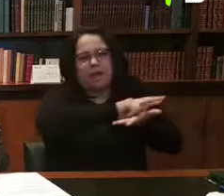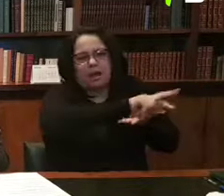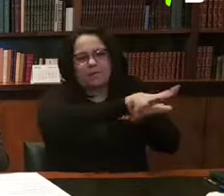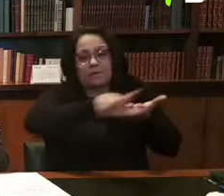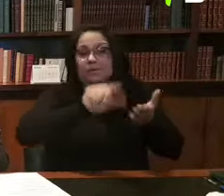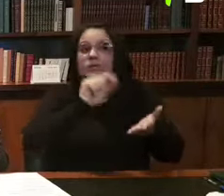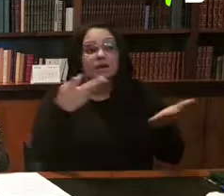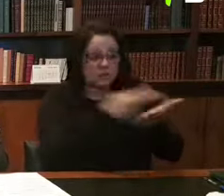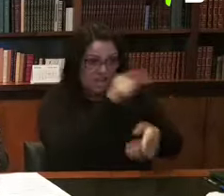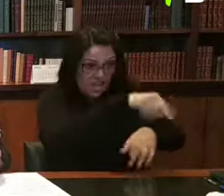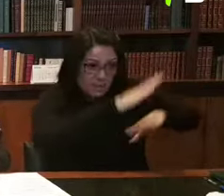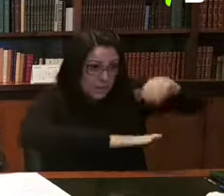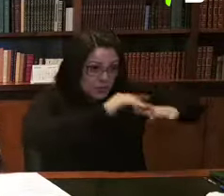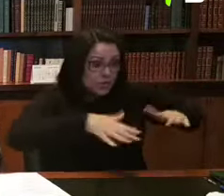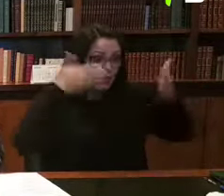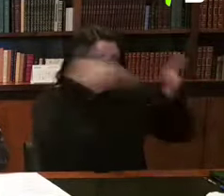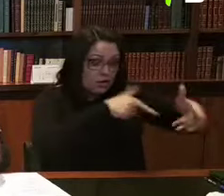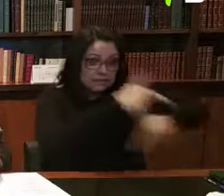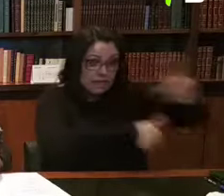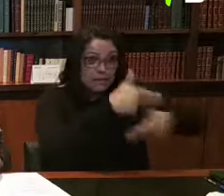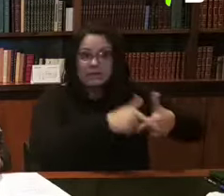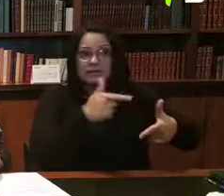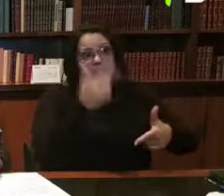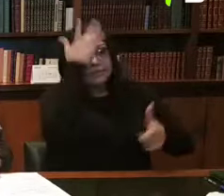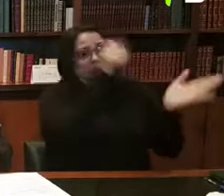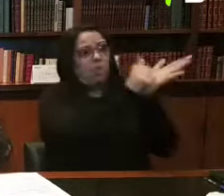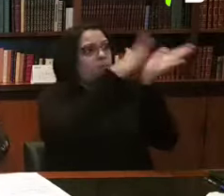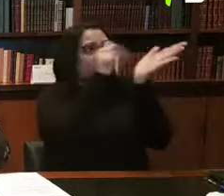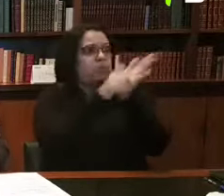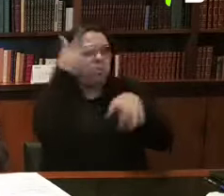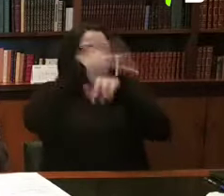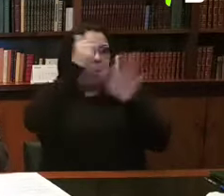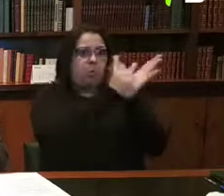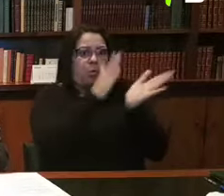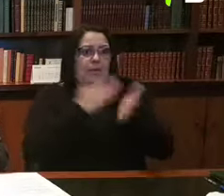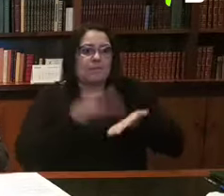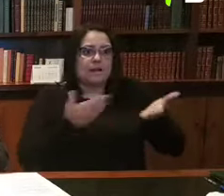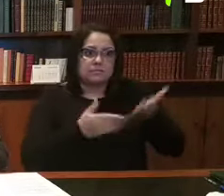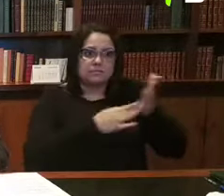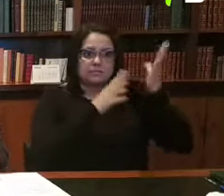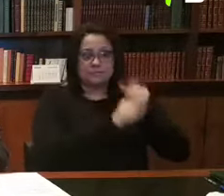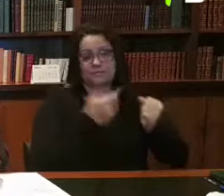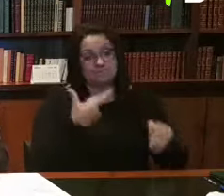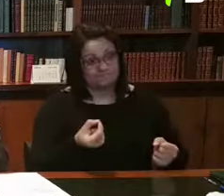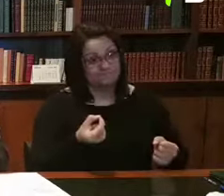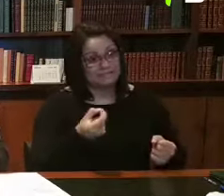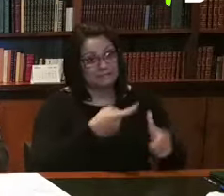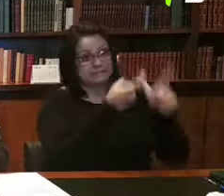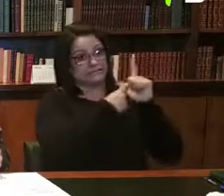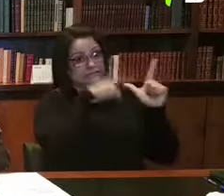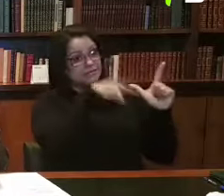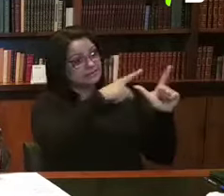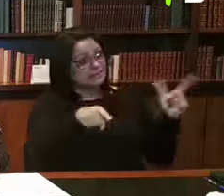muito fácil você cometer infração de trânsito coisa de radares tem pelo brasil e perder aí 20 pontos na carteira aí ela